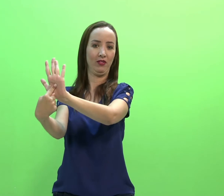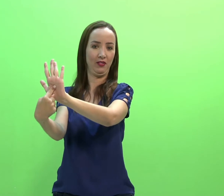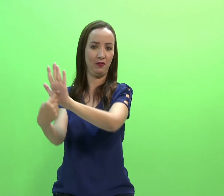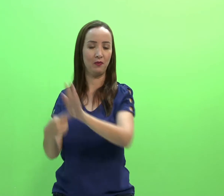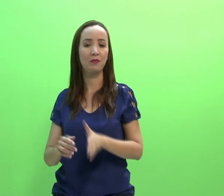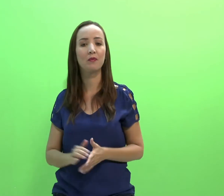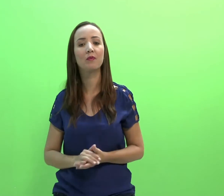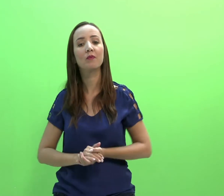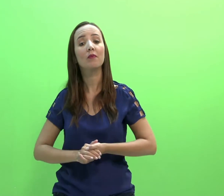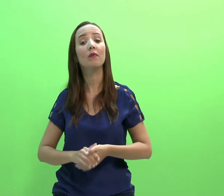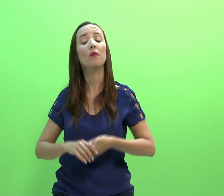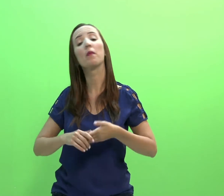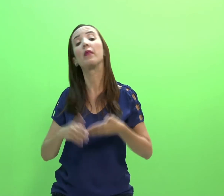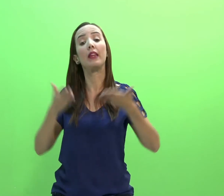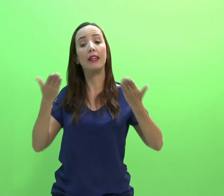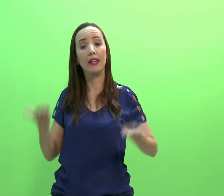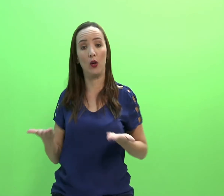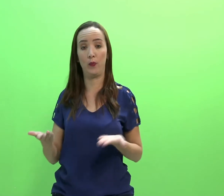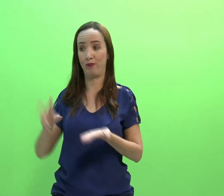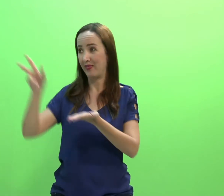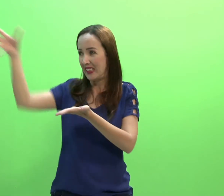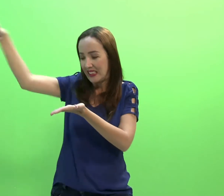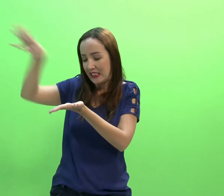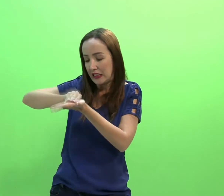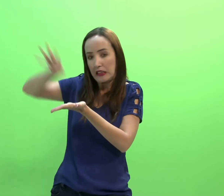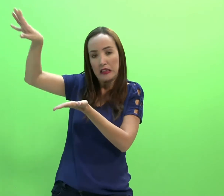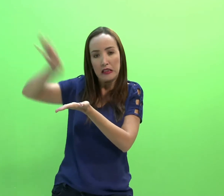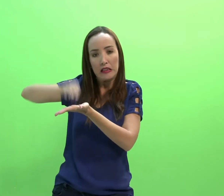Como vai apresentar essa referência?